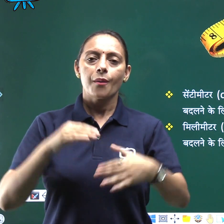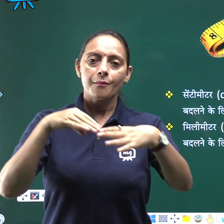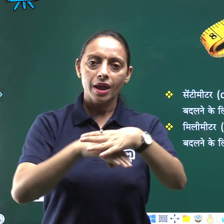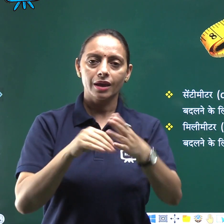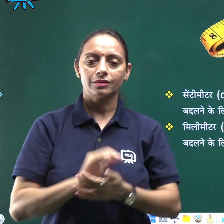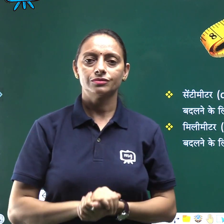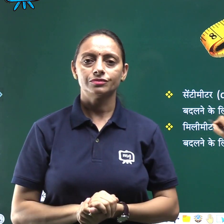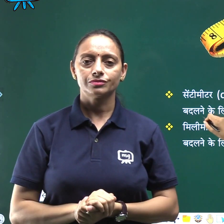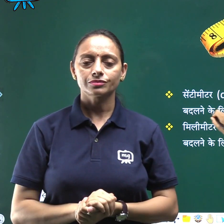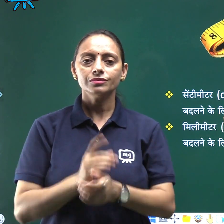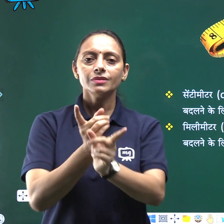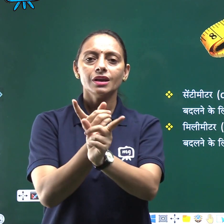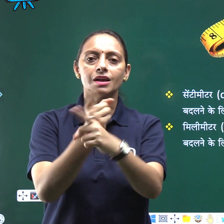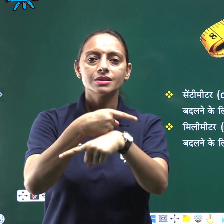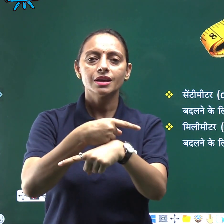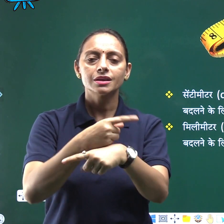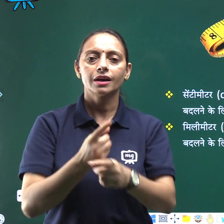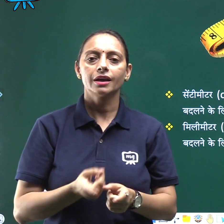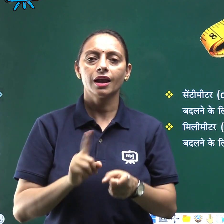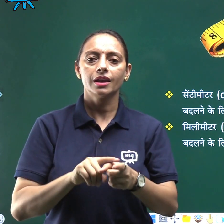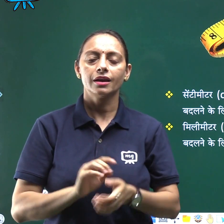में बदलने के लिए